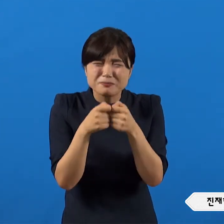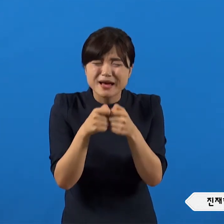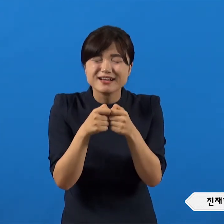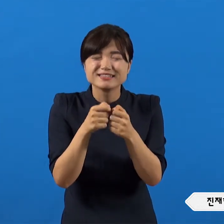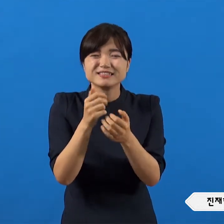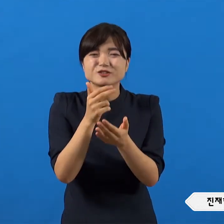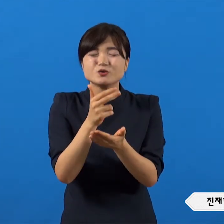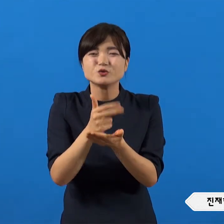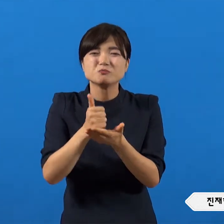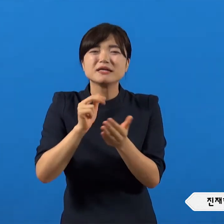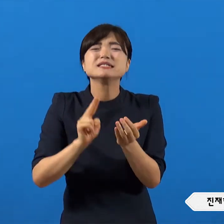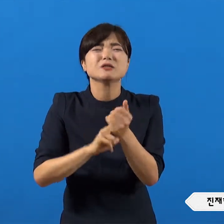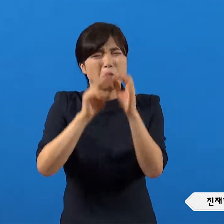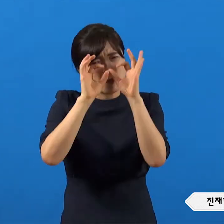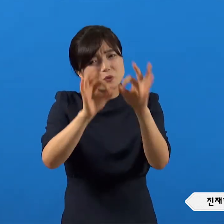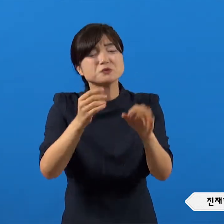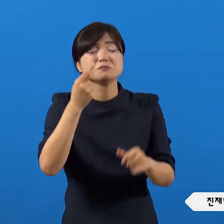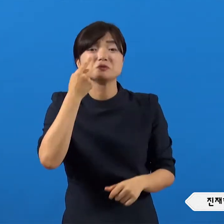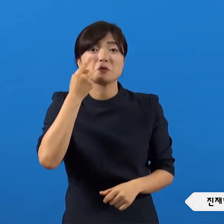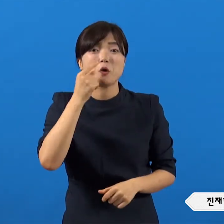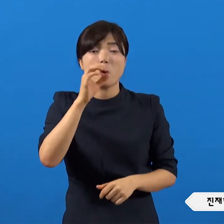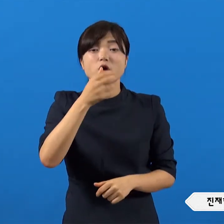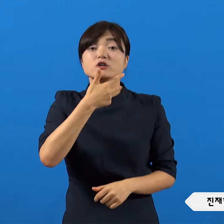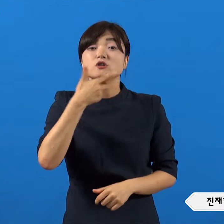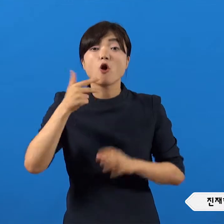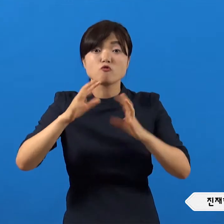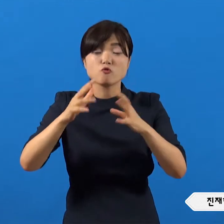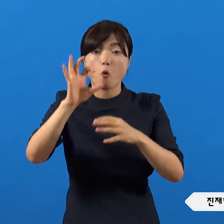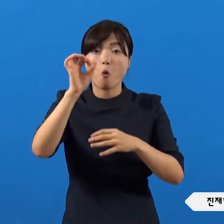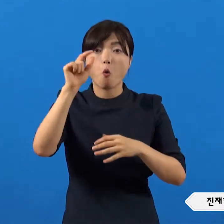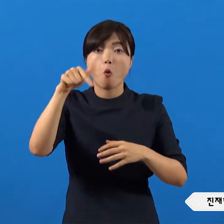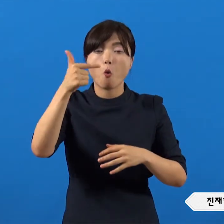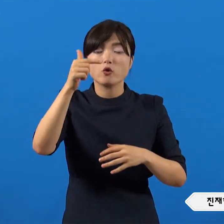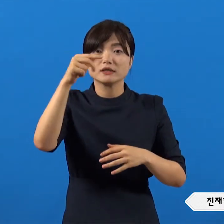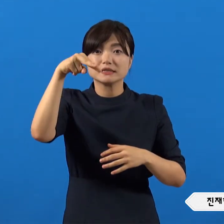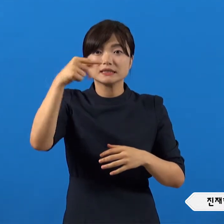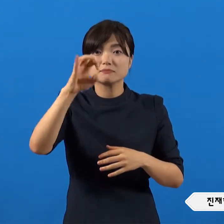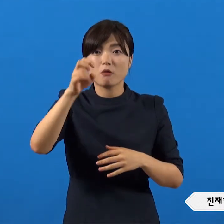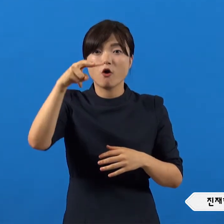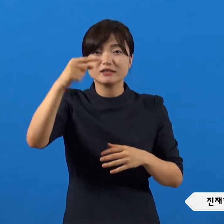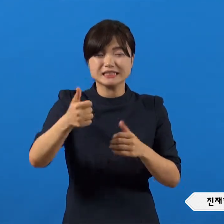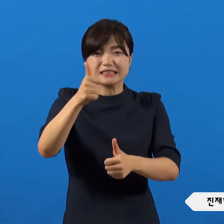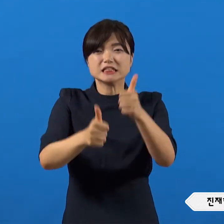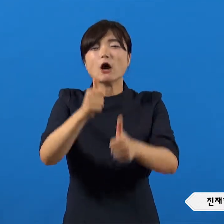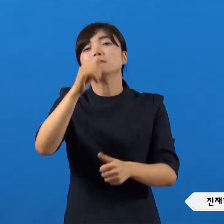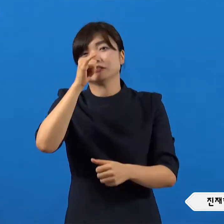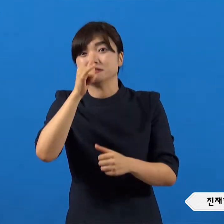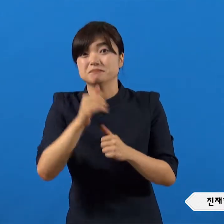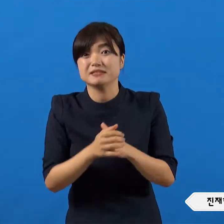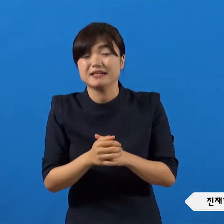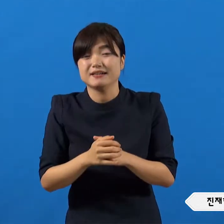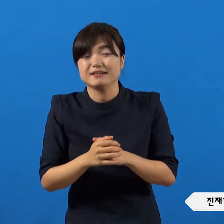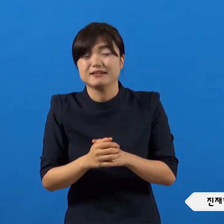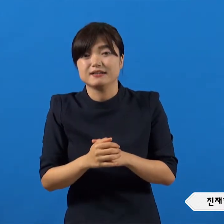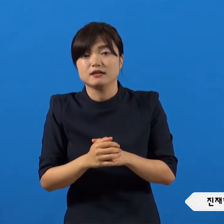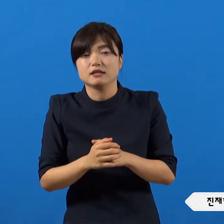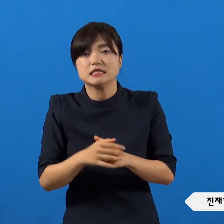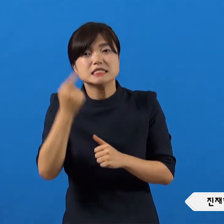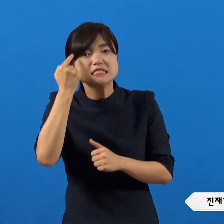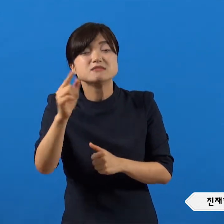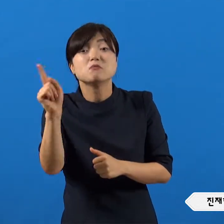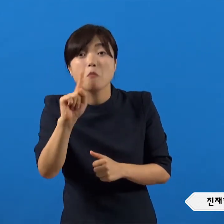보십시오. 영국 옥스포드 대학에서 종교학과에서 시험이 있었습니다. 질문이